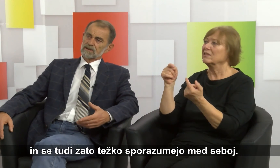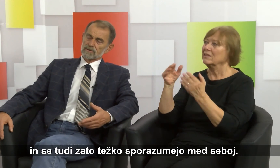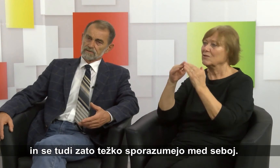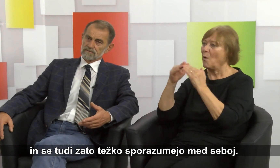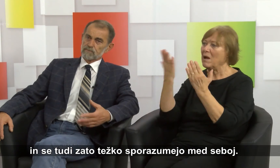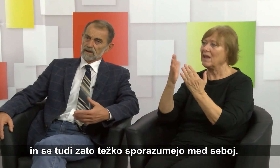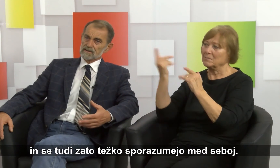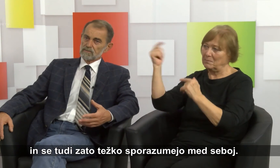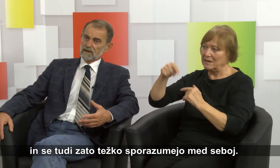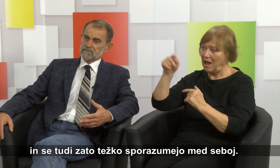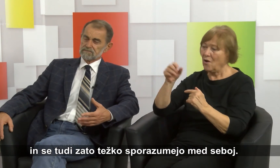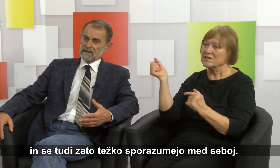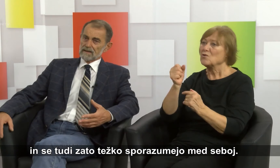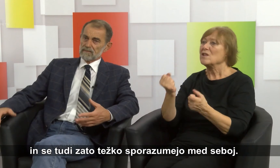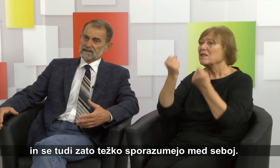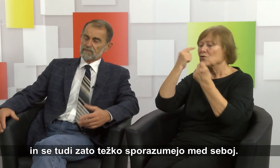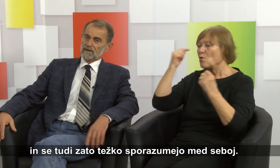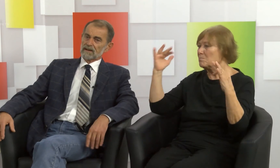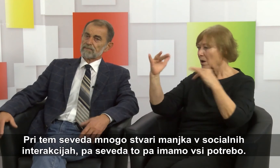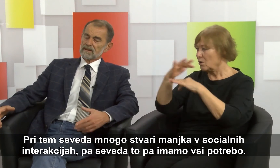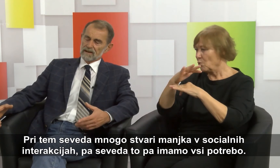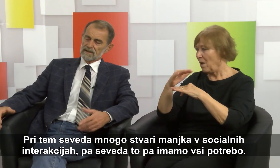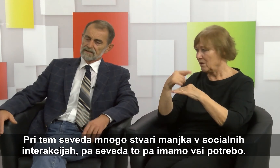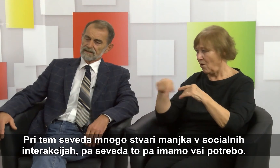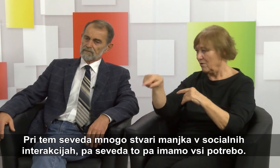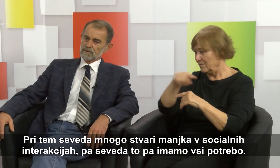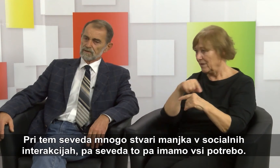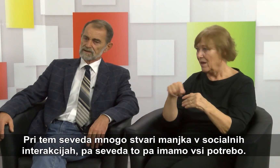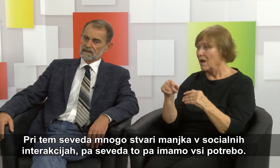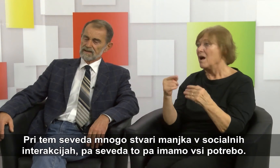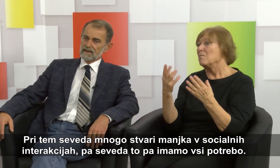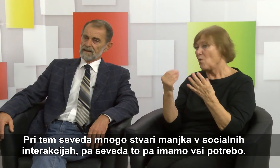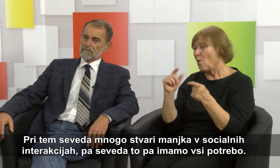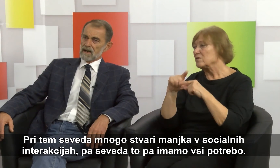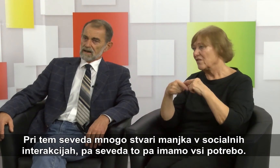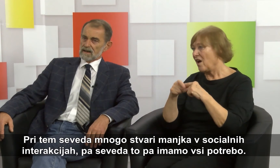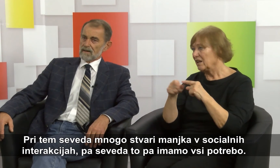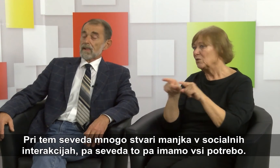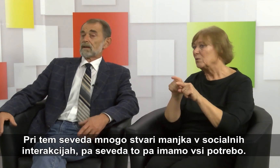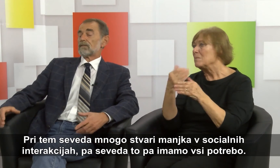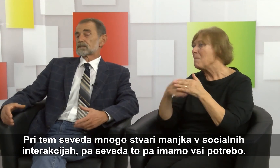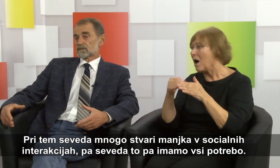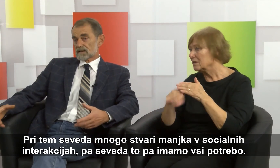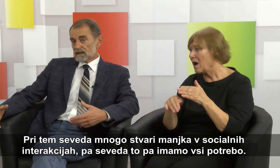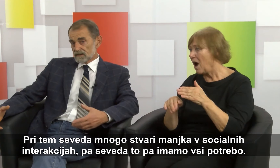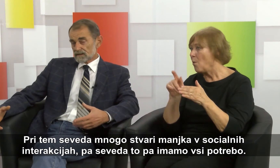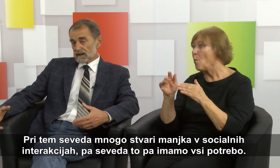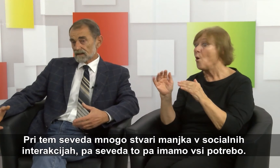težko sporazumejo med seboj. Ne. Pri tem, da seveda mnogo stvari manjka, v socialnih interakcijah